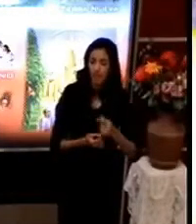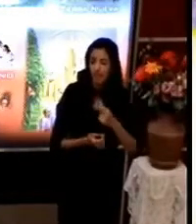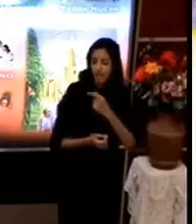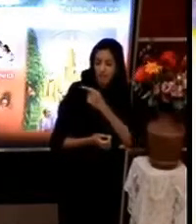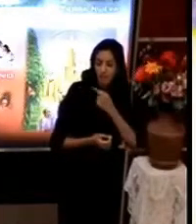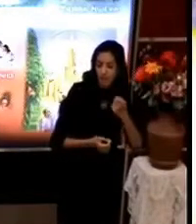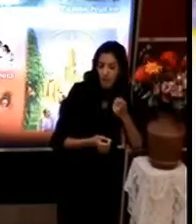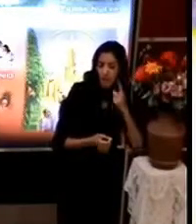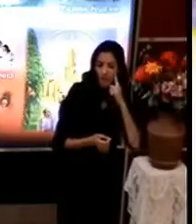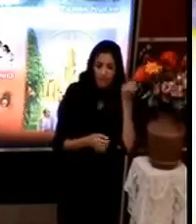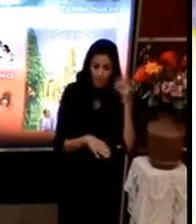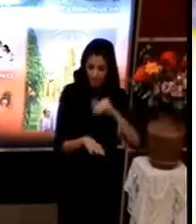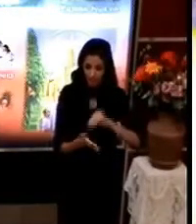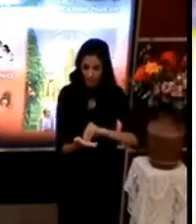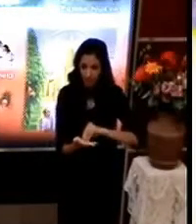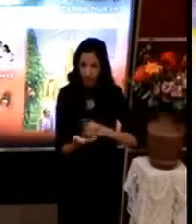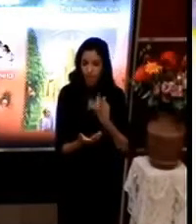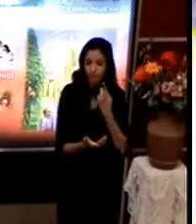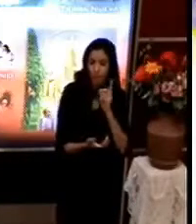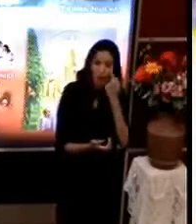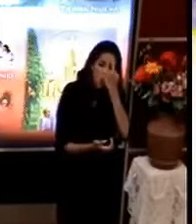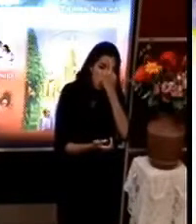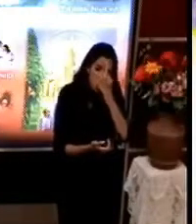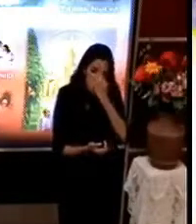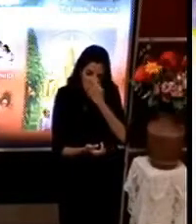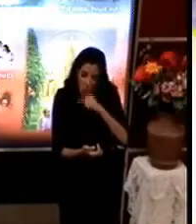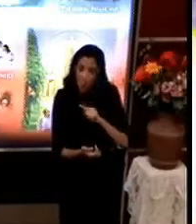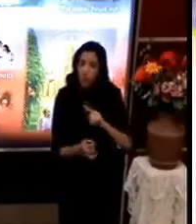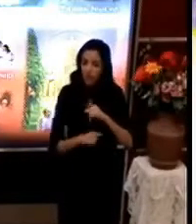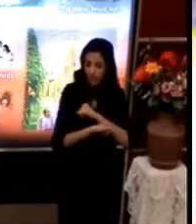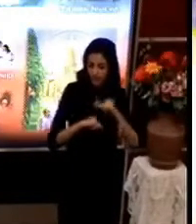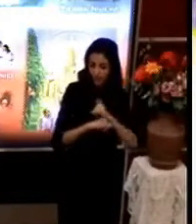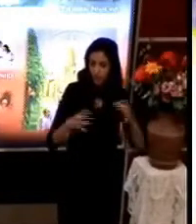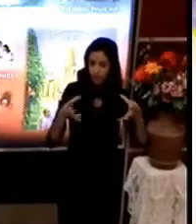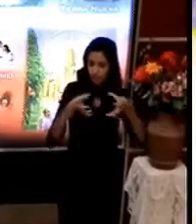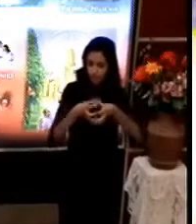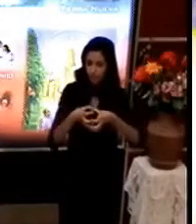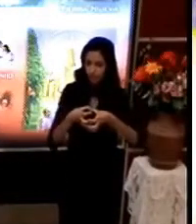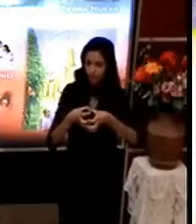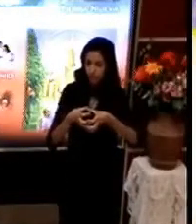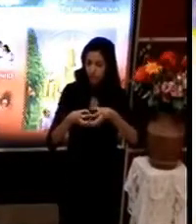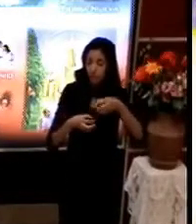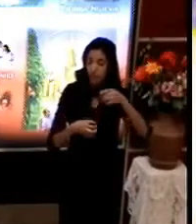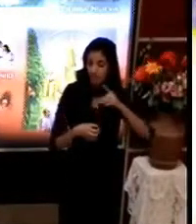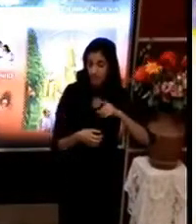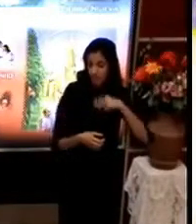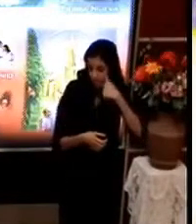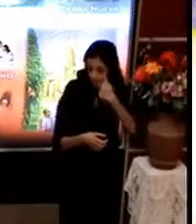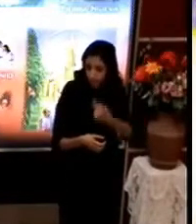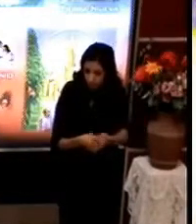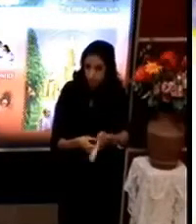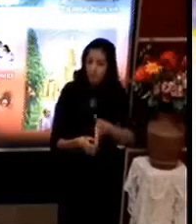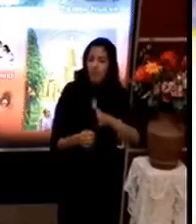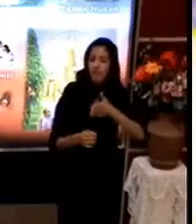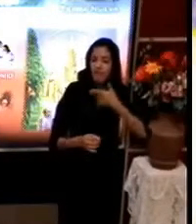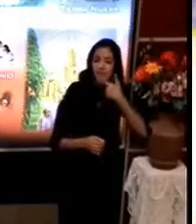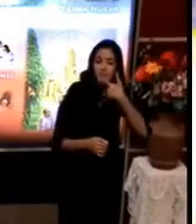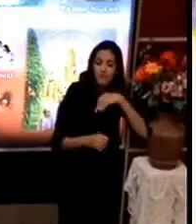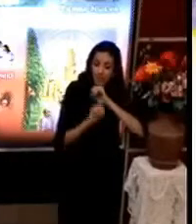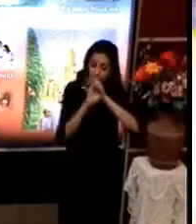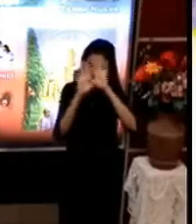hermanos. Y cuán grande podrá ser entender muchas cosas que ahora no entendemos y comprenderlas más de